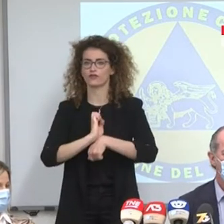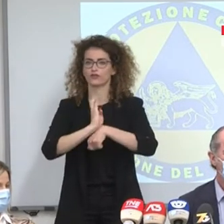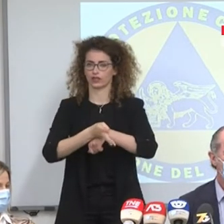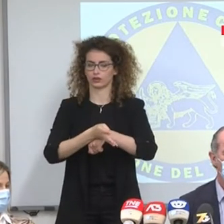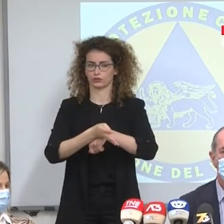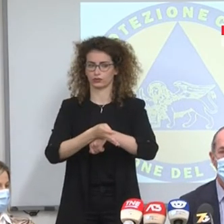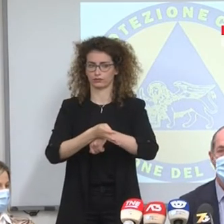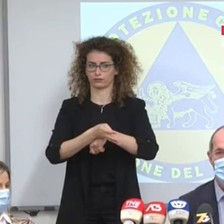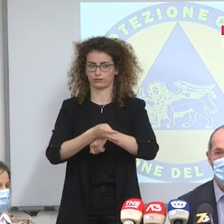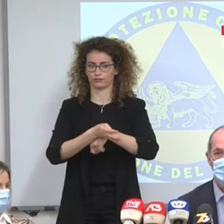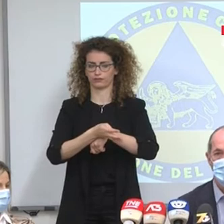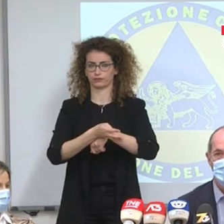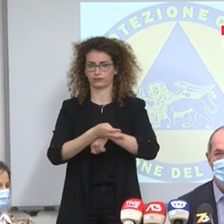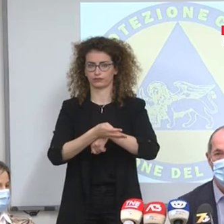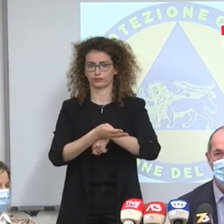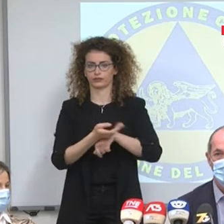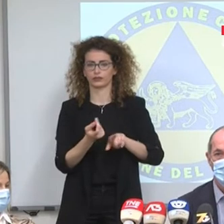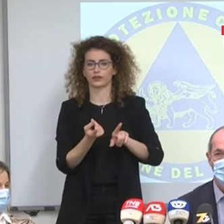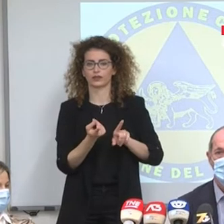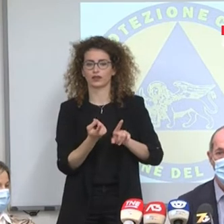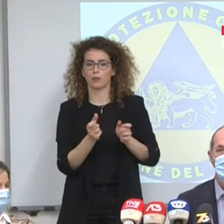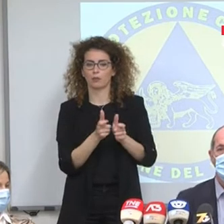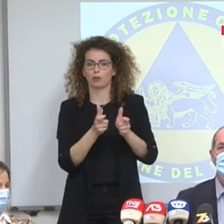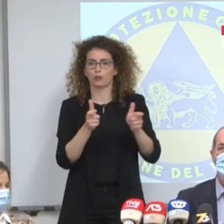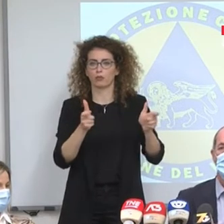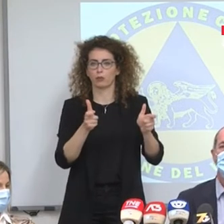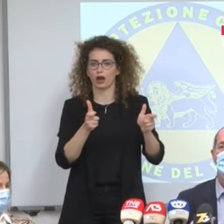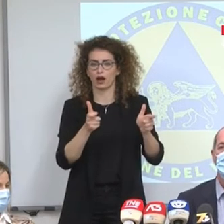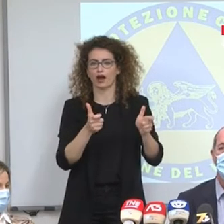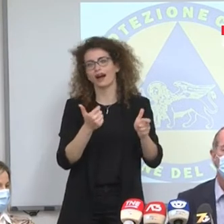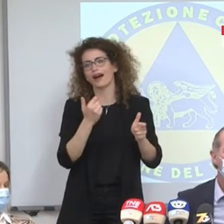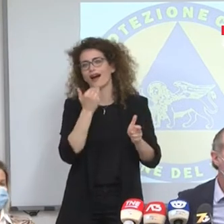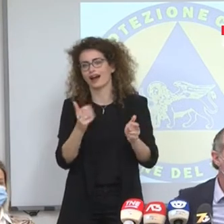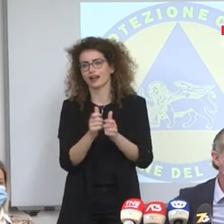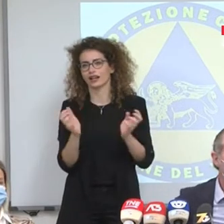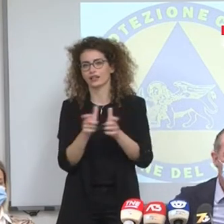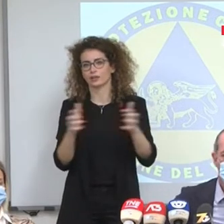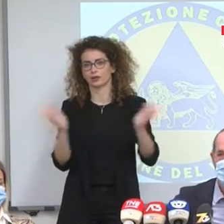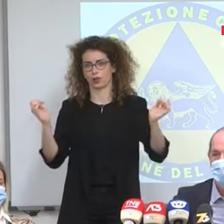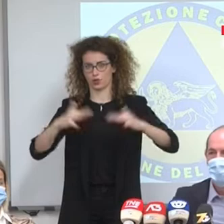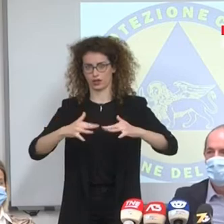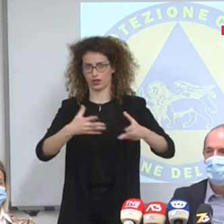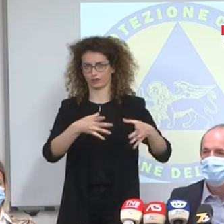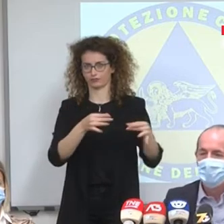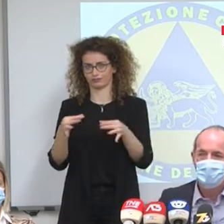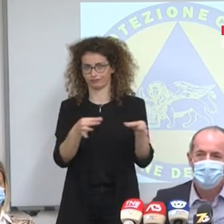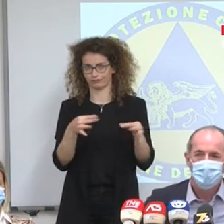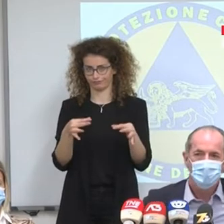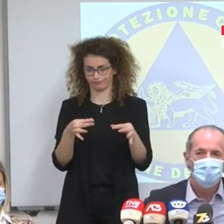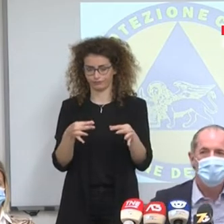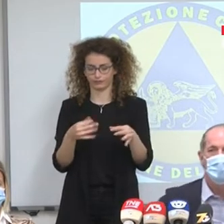si avvantaggia solo degli assembramenti, quindi quando noi riusciamo a mettere in contatto più persone. Allora,